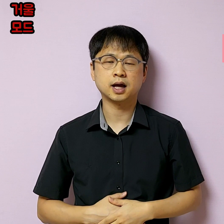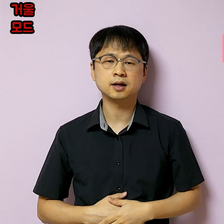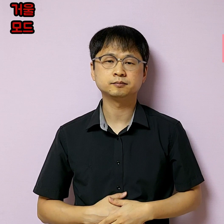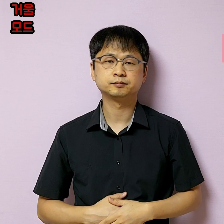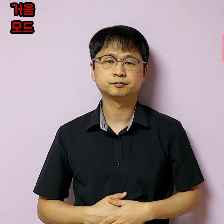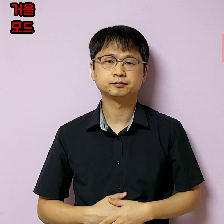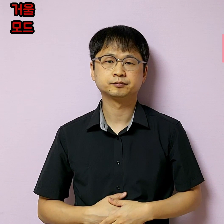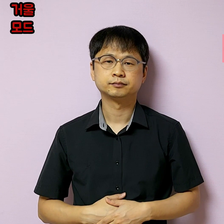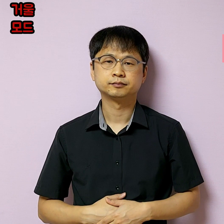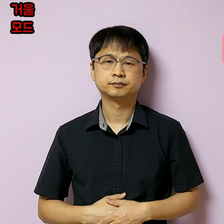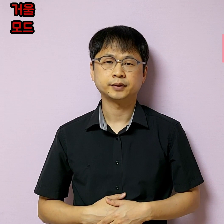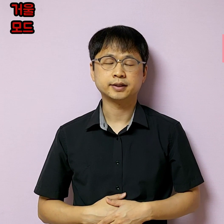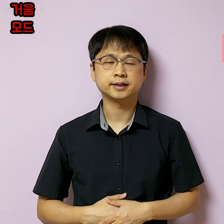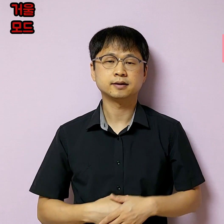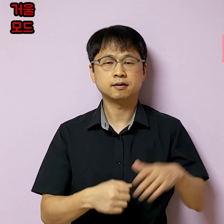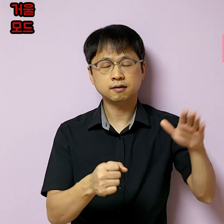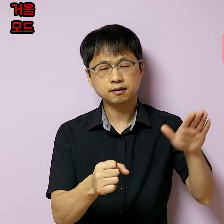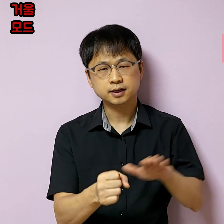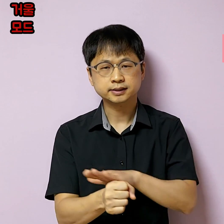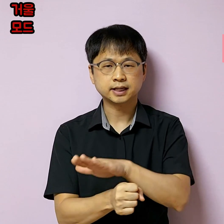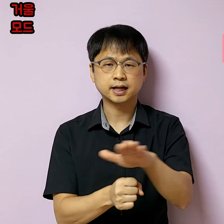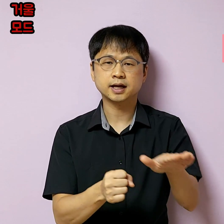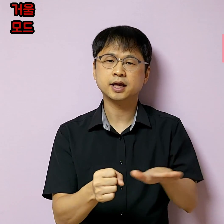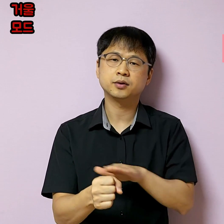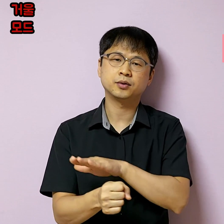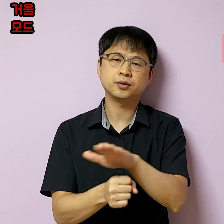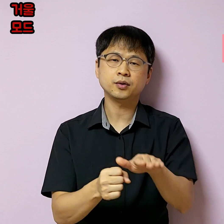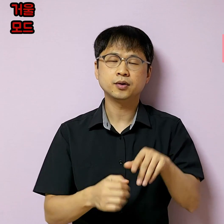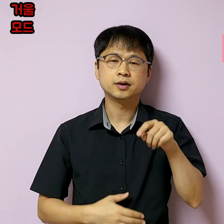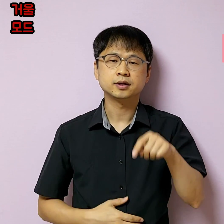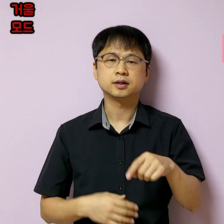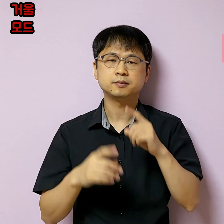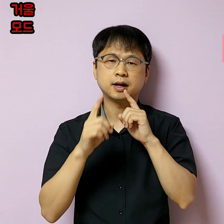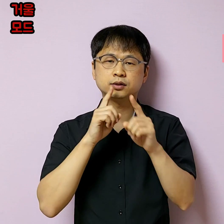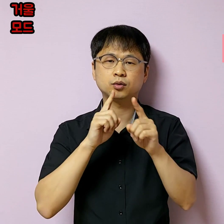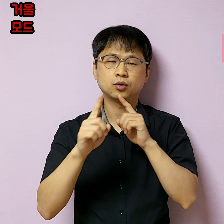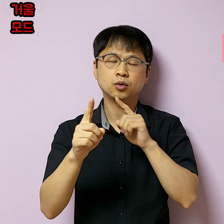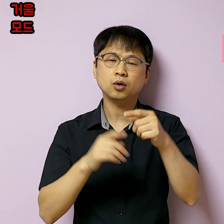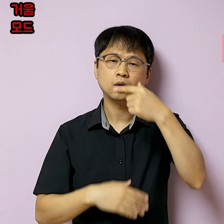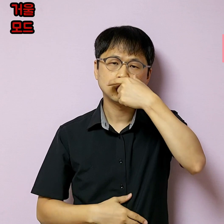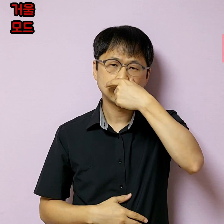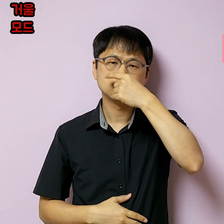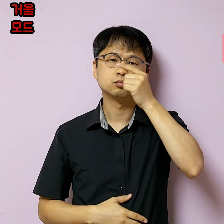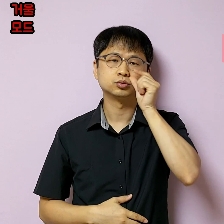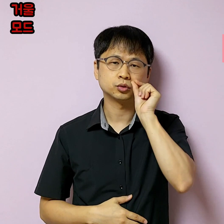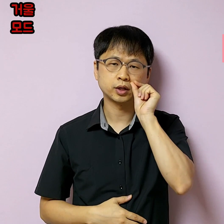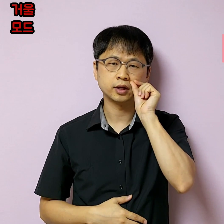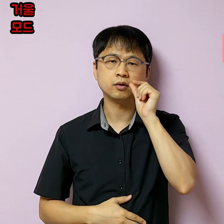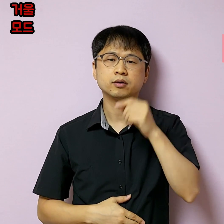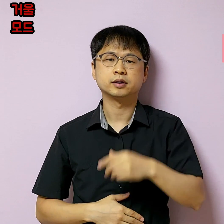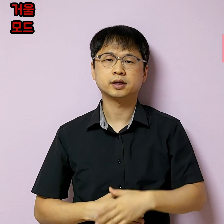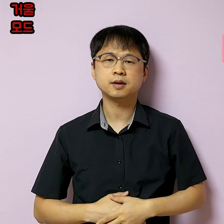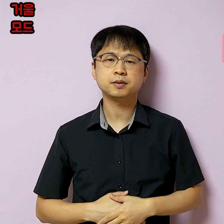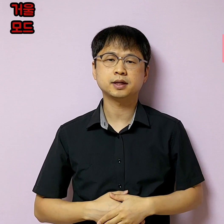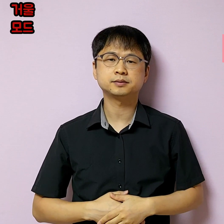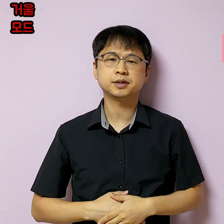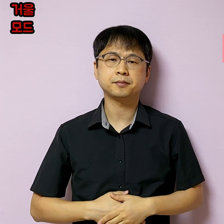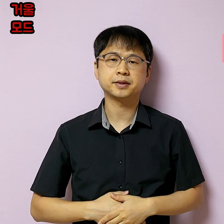되겠습니다. 네, 그래서 사랑해요 이 말도 부족해요 이렇게 표현하시면